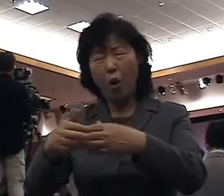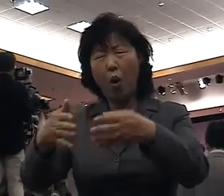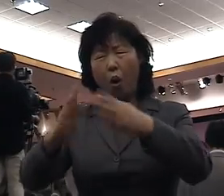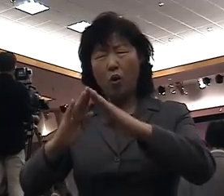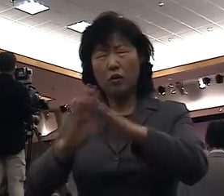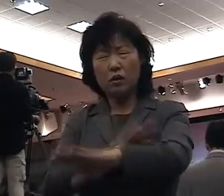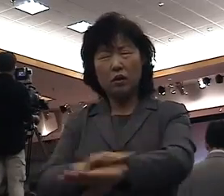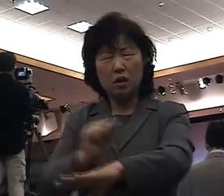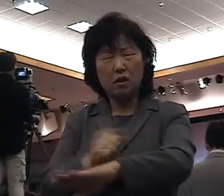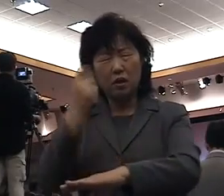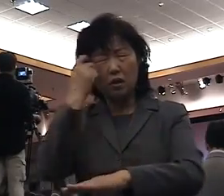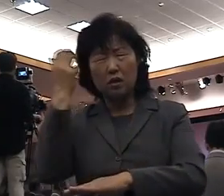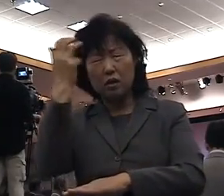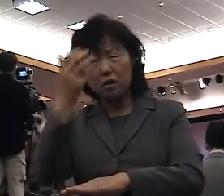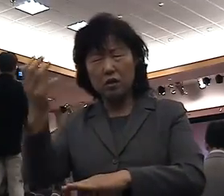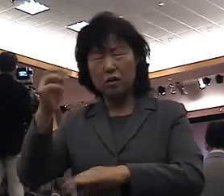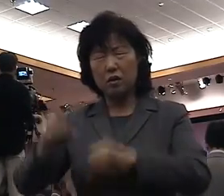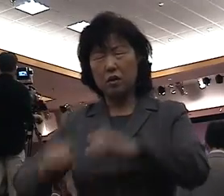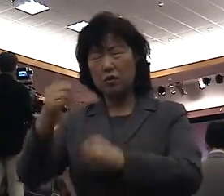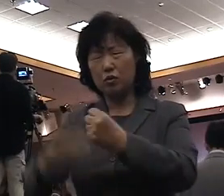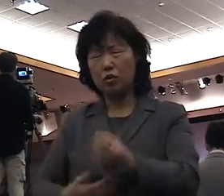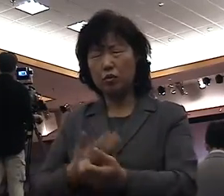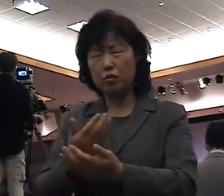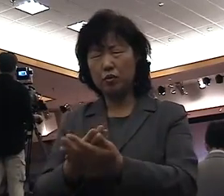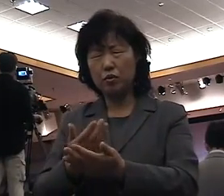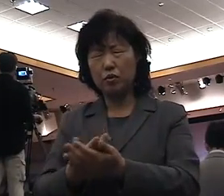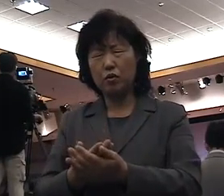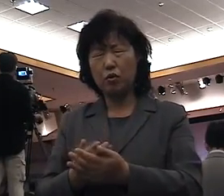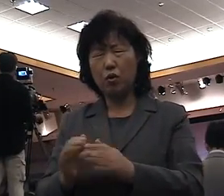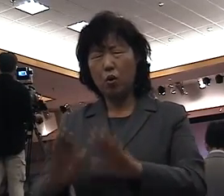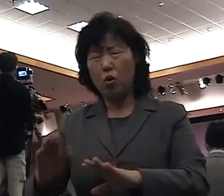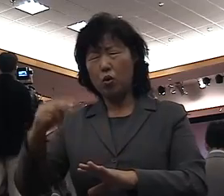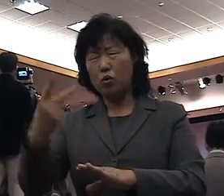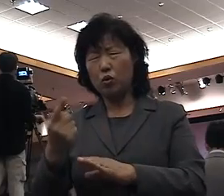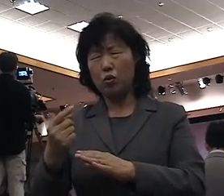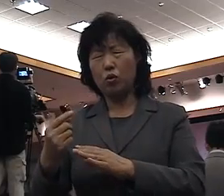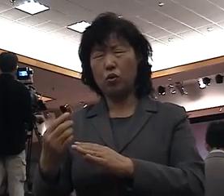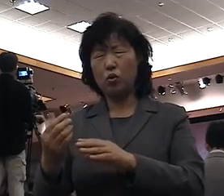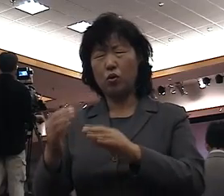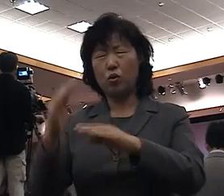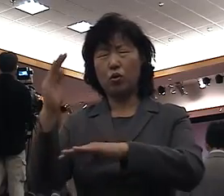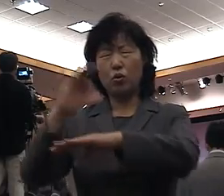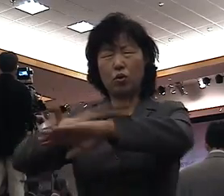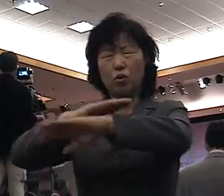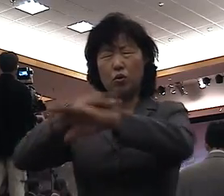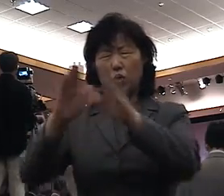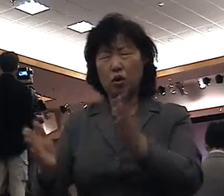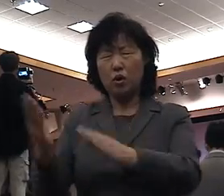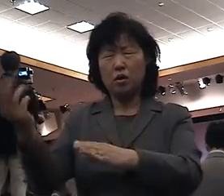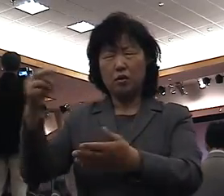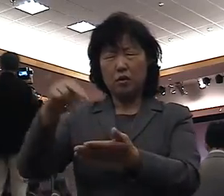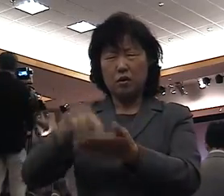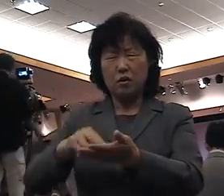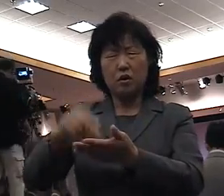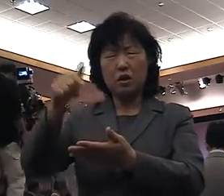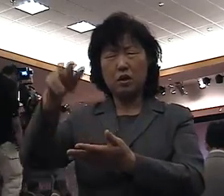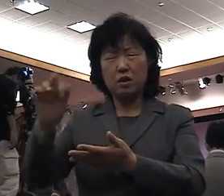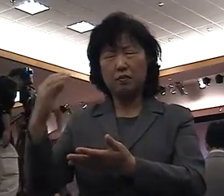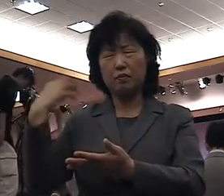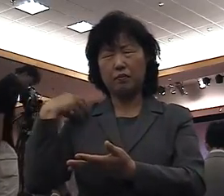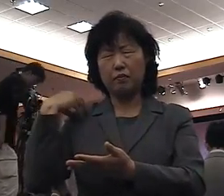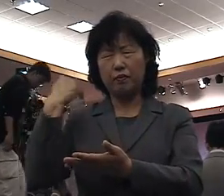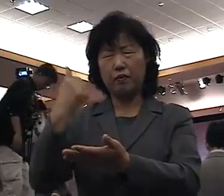진행되도록 성령께서 역사하여 주시옵소서. 아멘. 오늘도 땅에 세우신 김성호 목사님을 영육간에 피곤치